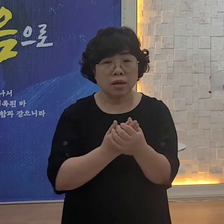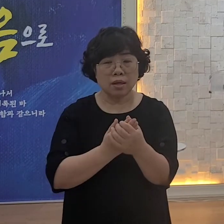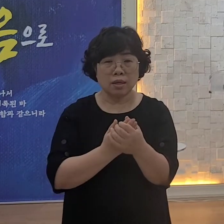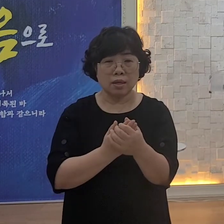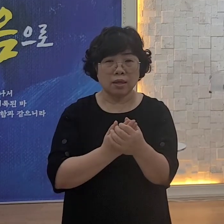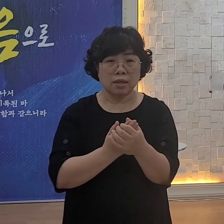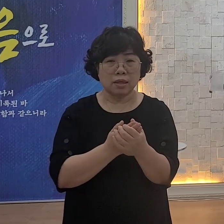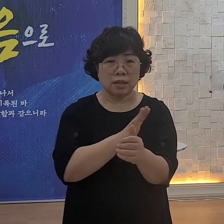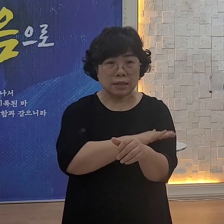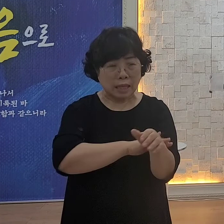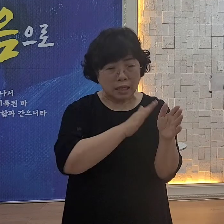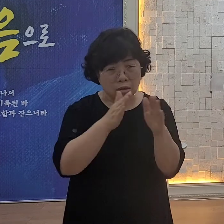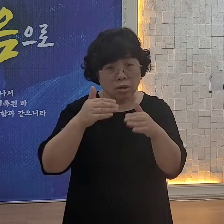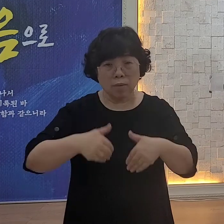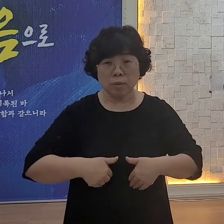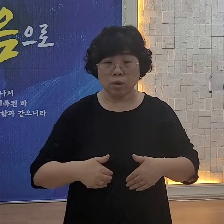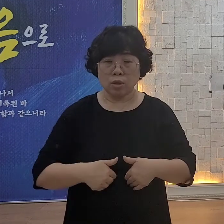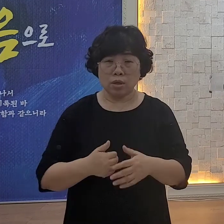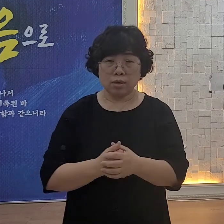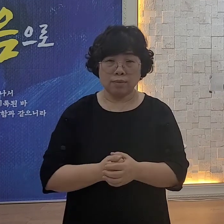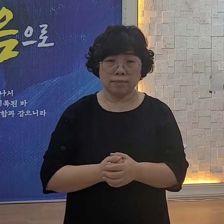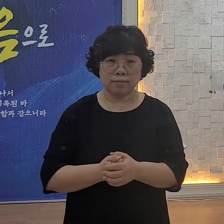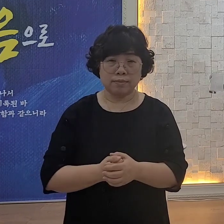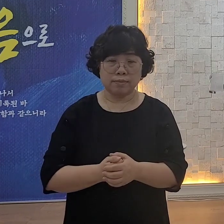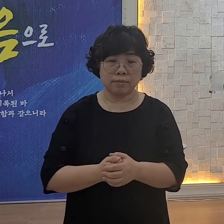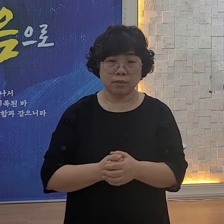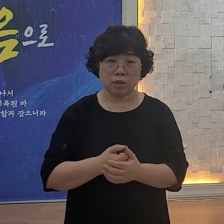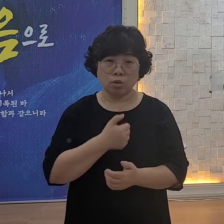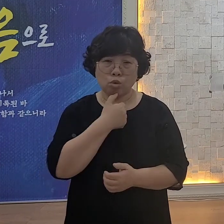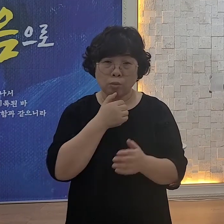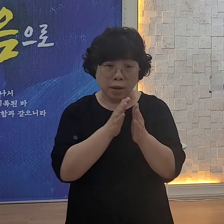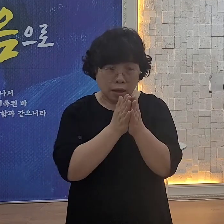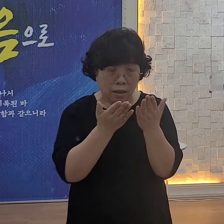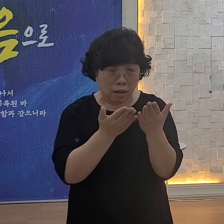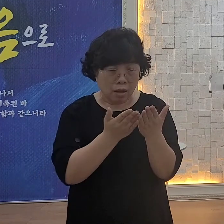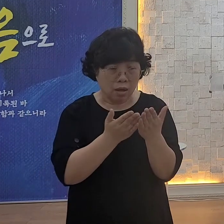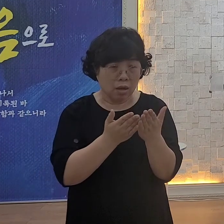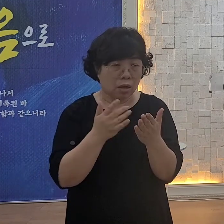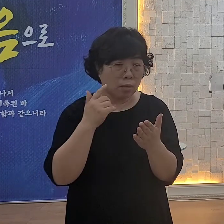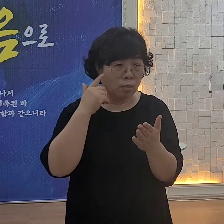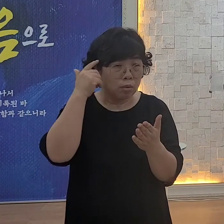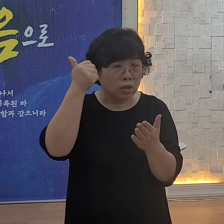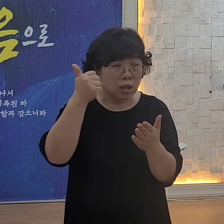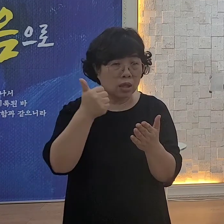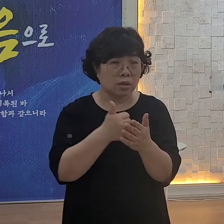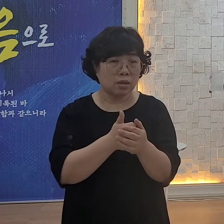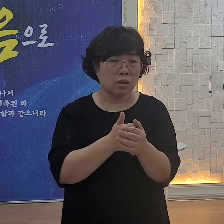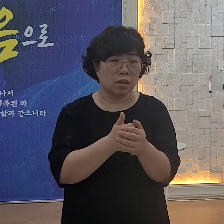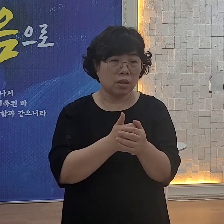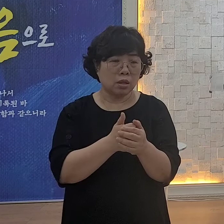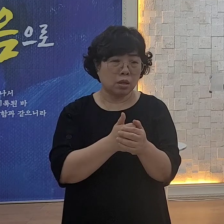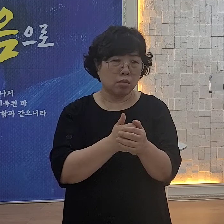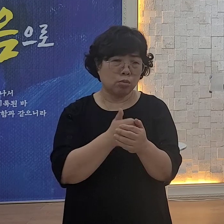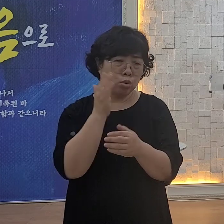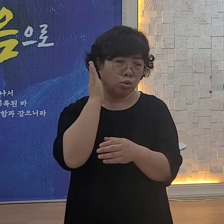정립하세요. 로마서는요, 이제 여러분 저와 함께 목회하면서 다시는 제가 로마서를 설교할 일이